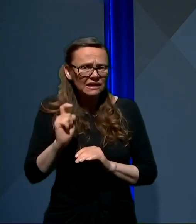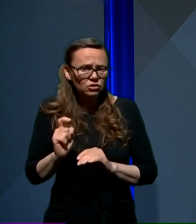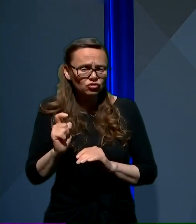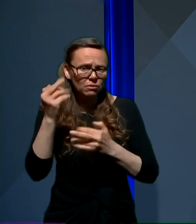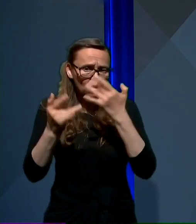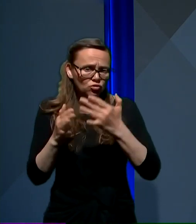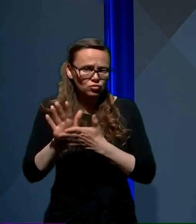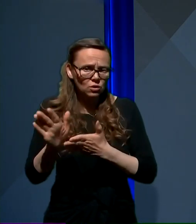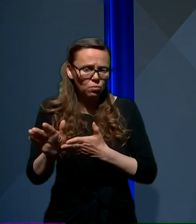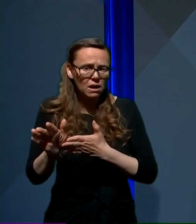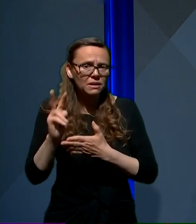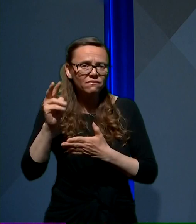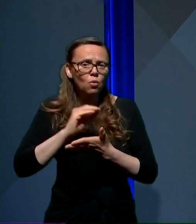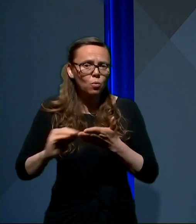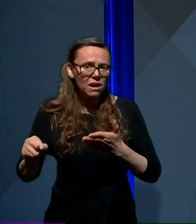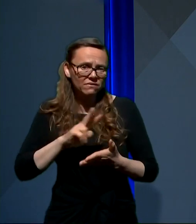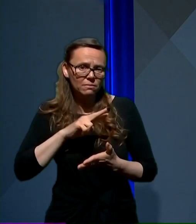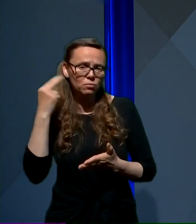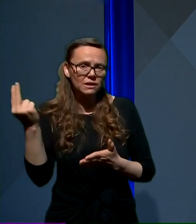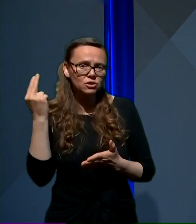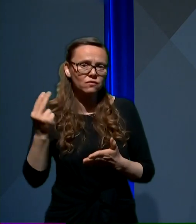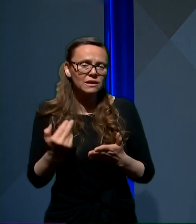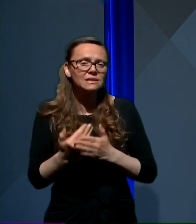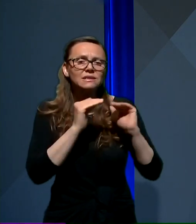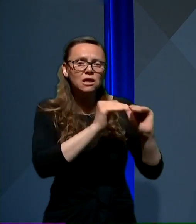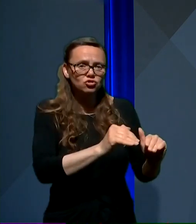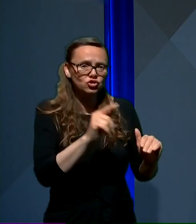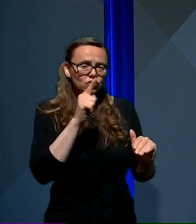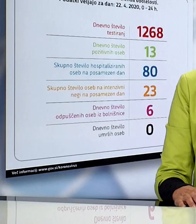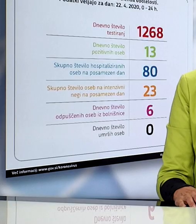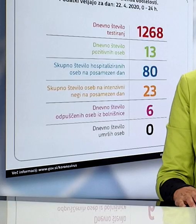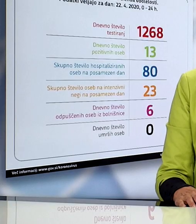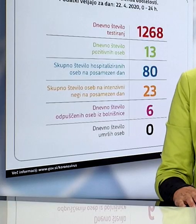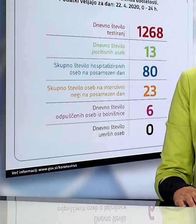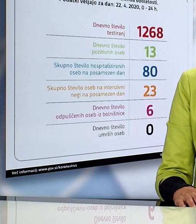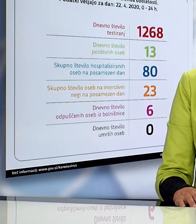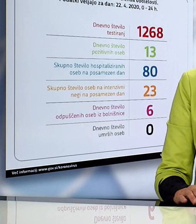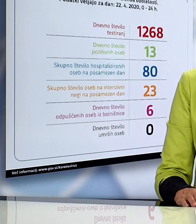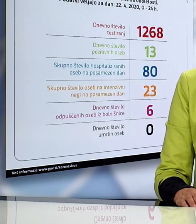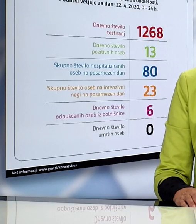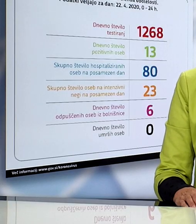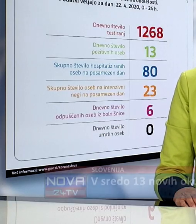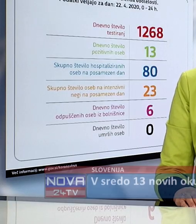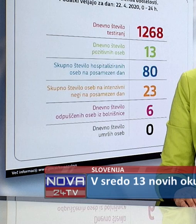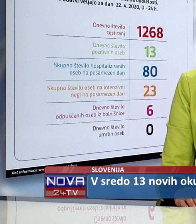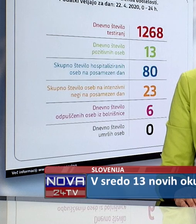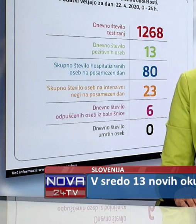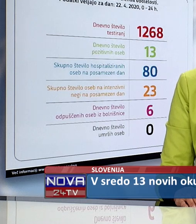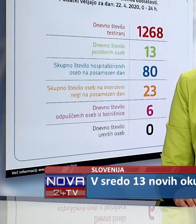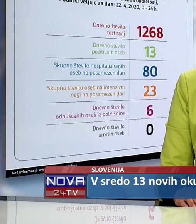uporabnikih. Denimo v upravi Republike Slovenije za zaščito in reševanje. V sredo je bilo